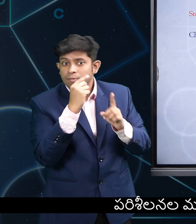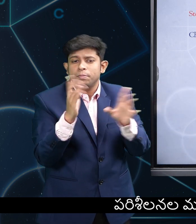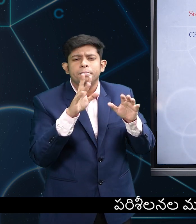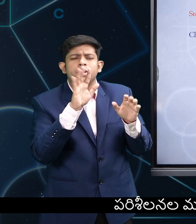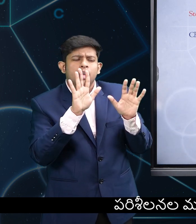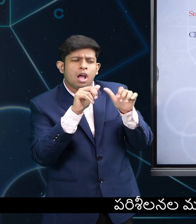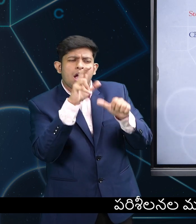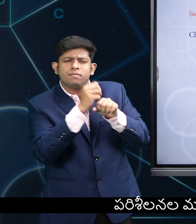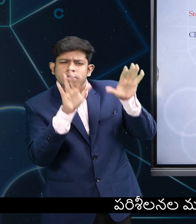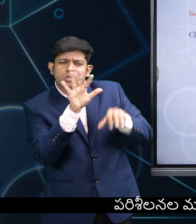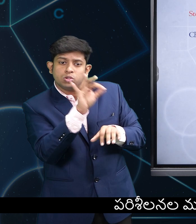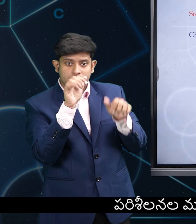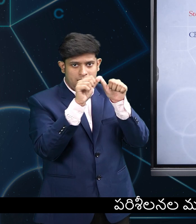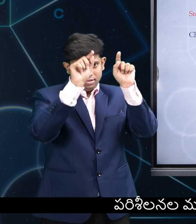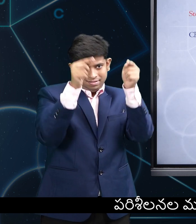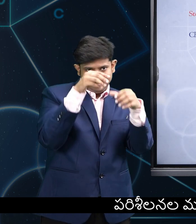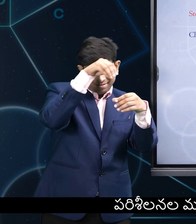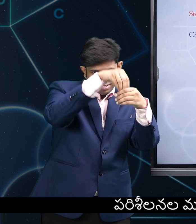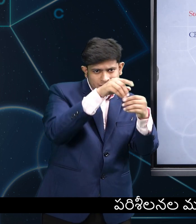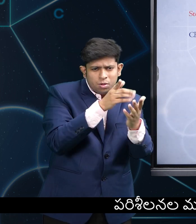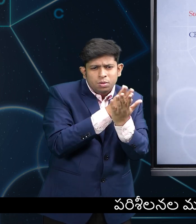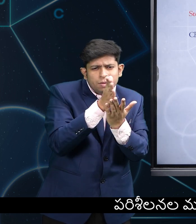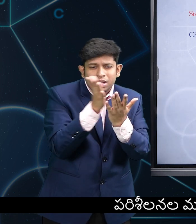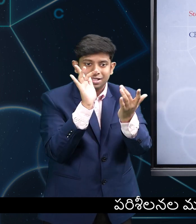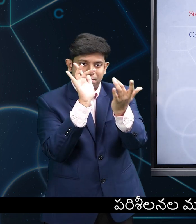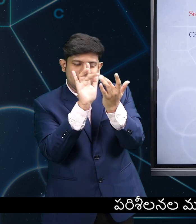పరిశీలనల మధ్యలో ఉండే విధంగా ఏని ఎంచుకోండి.